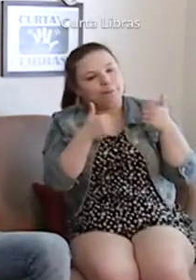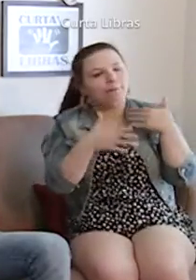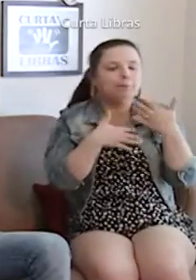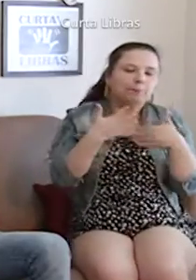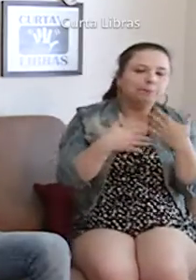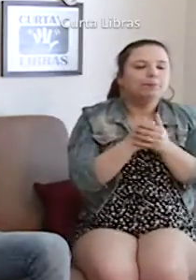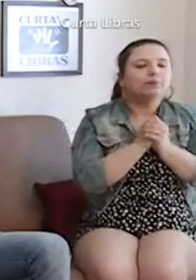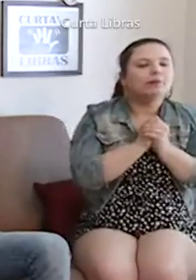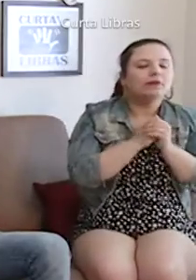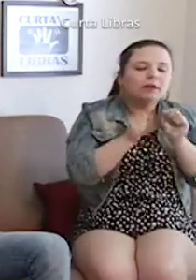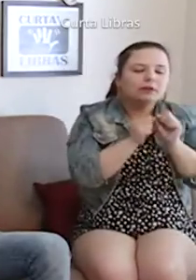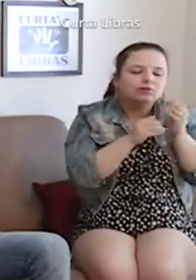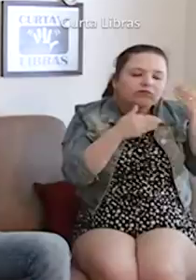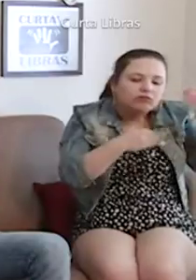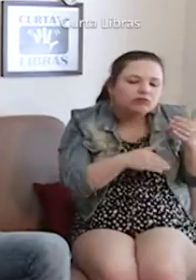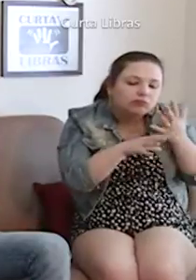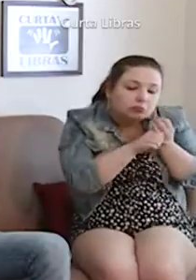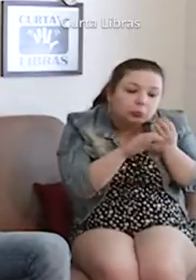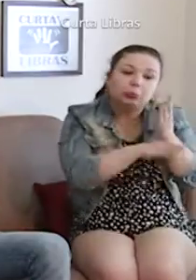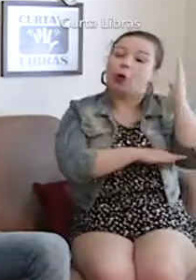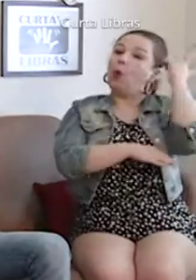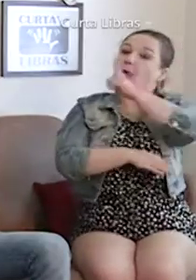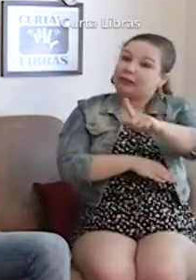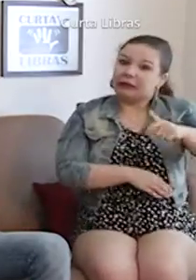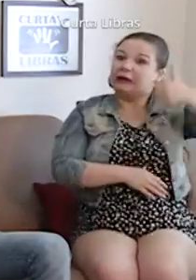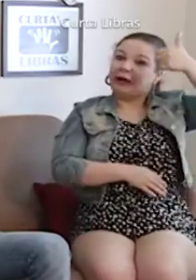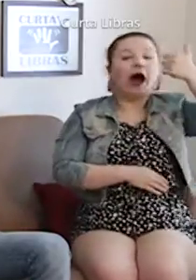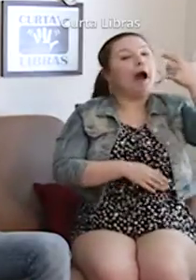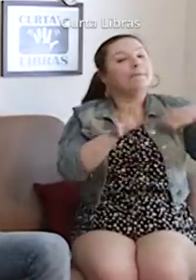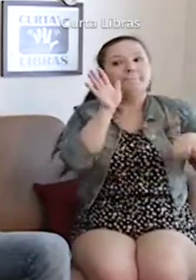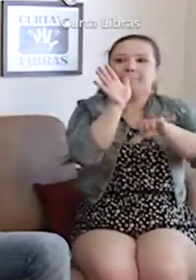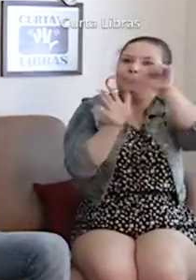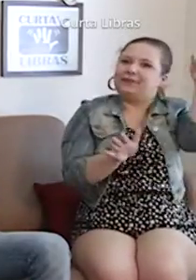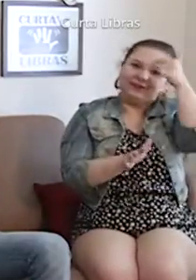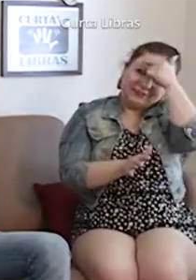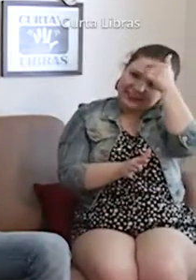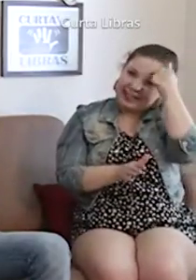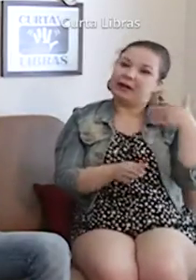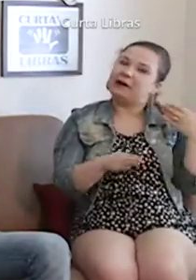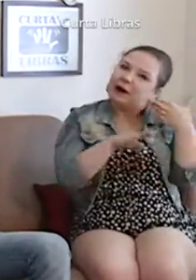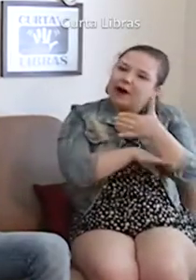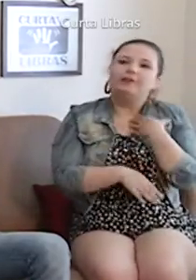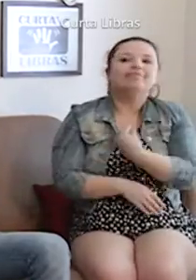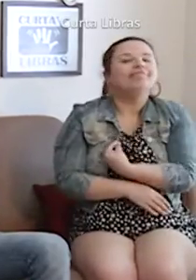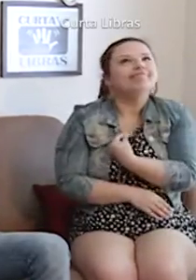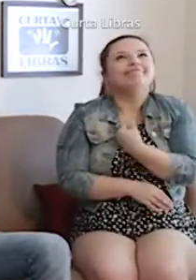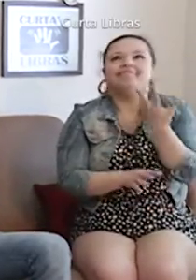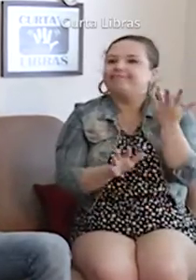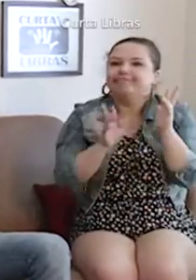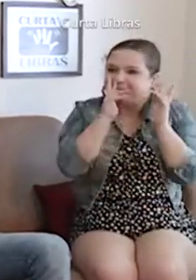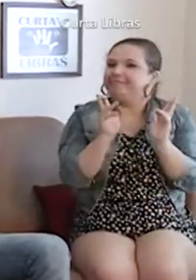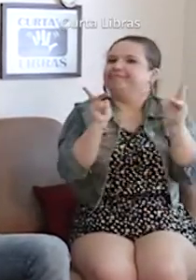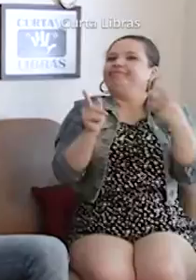e tive uma boa pontuação. Foi a primeira graduação que eu cursei e eu senti que a minha vida mudou